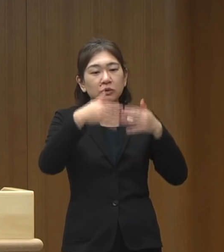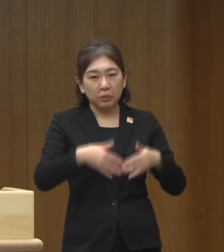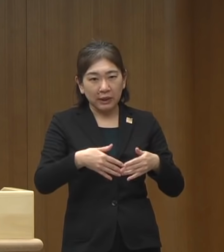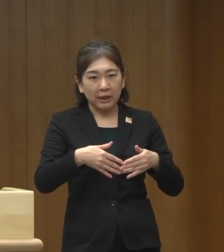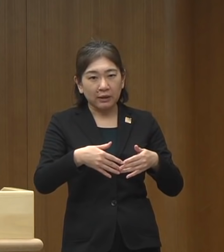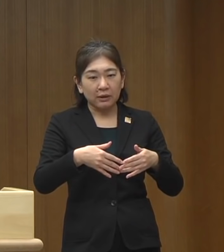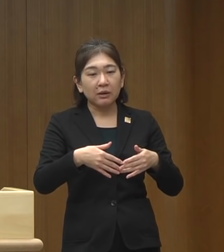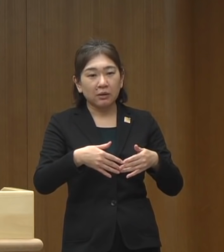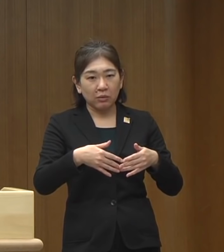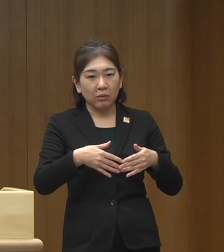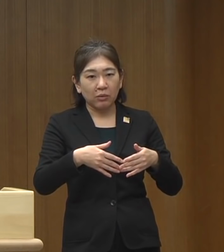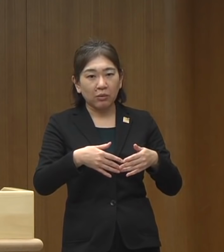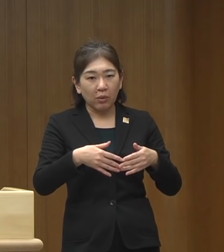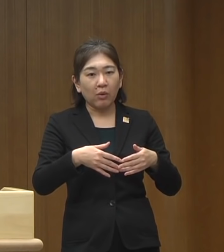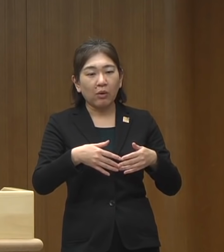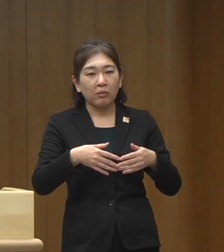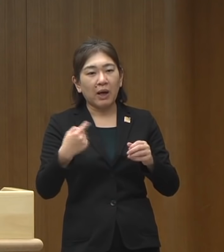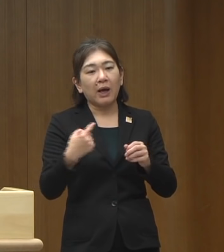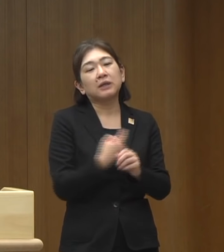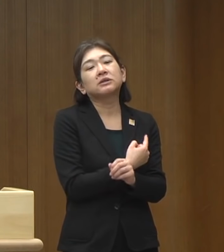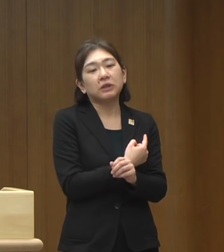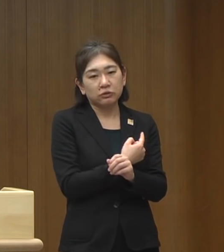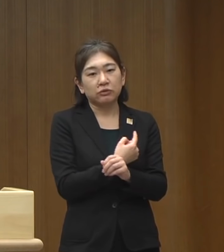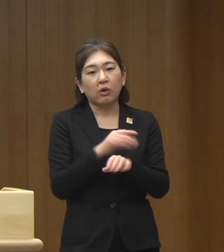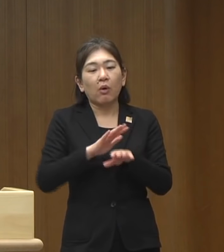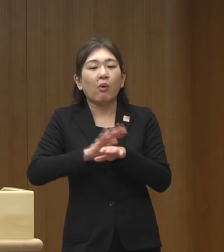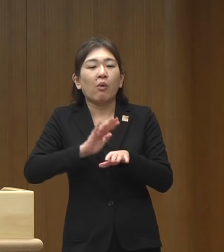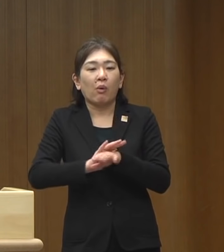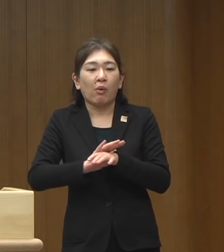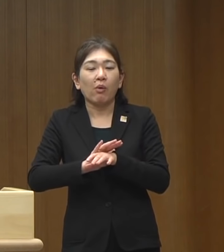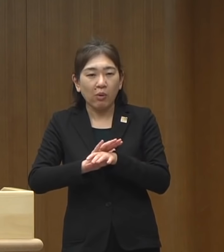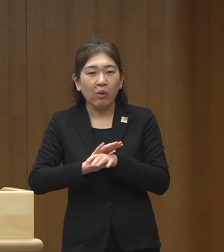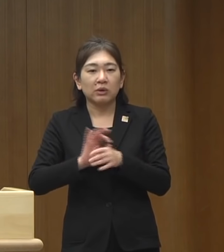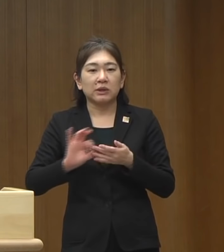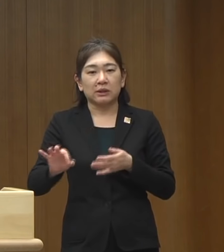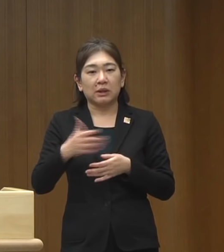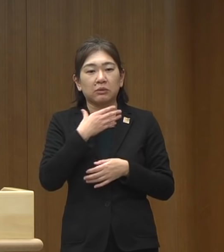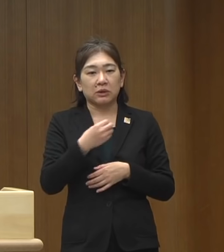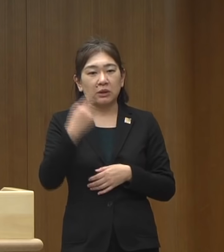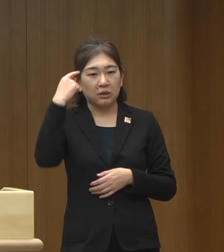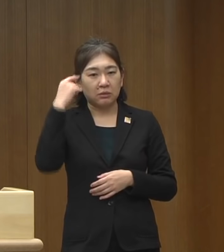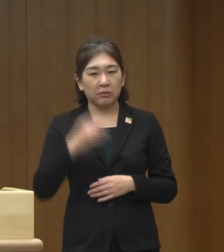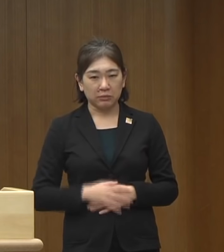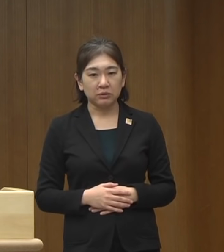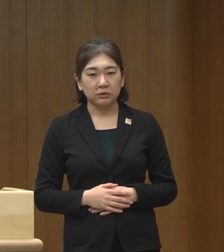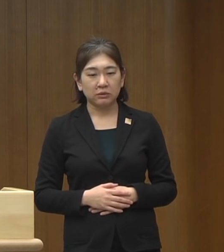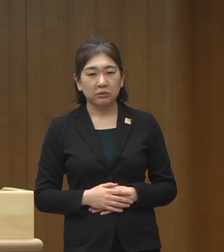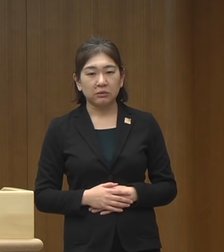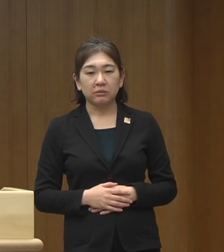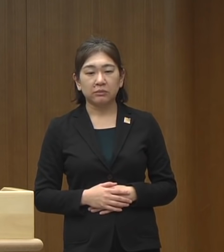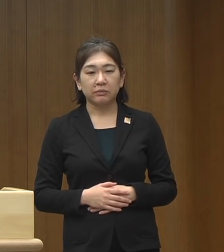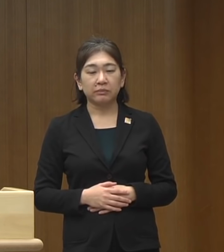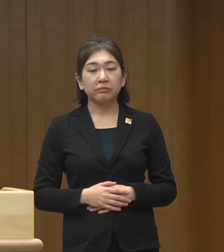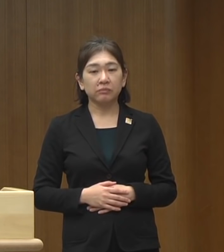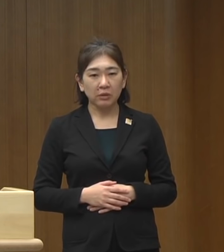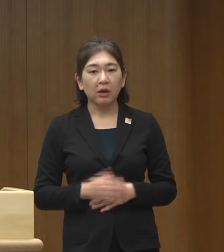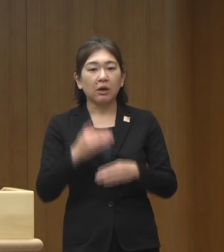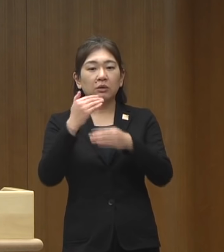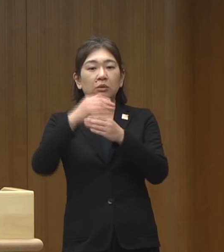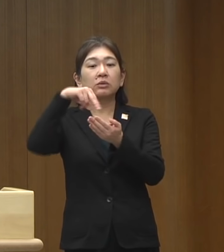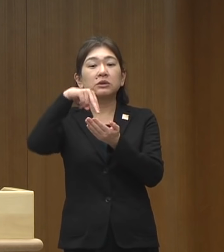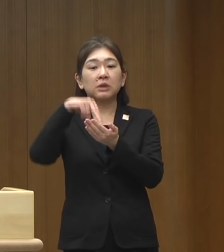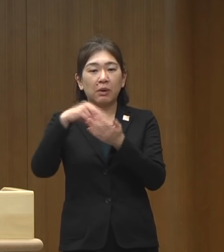。どうとしても今後事業者の皆さんの取り組みを応援をしていきたいと思います。なお、道としては同